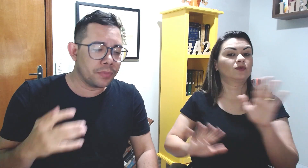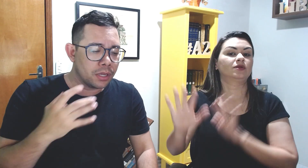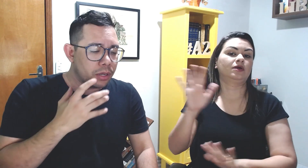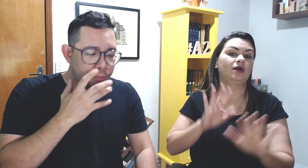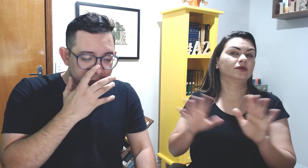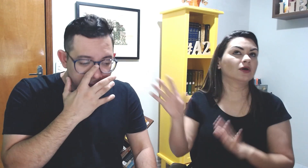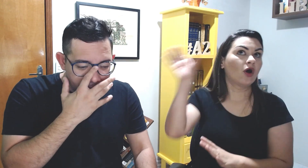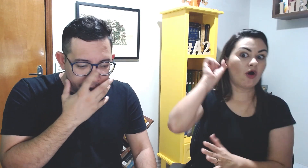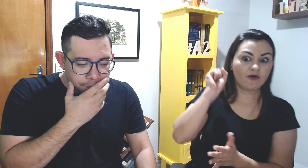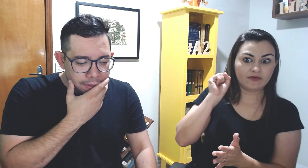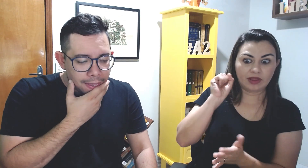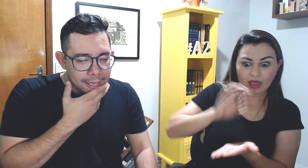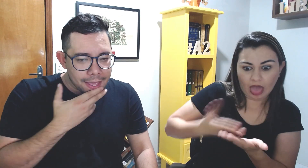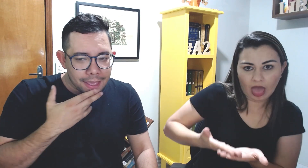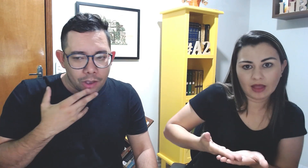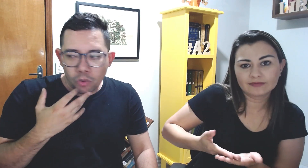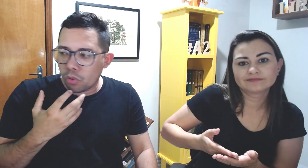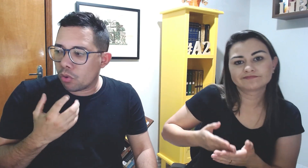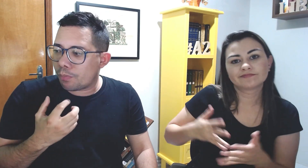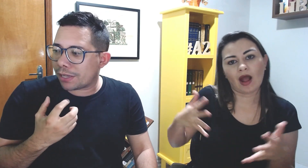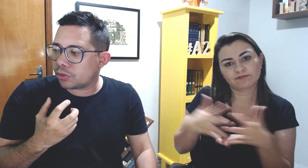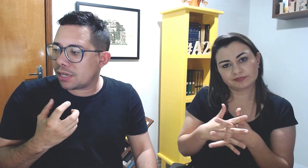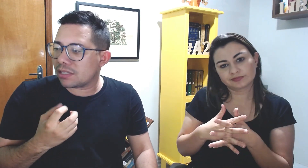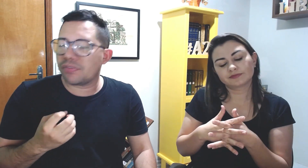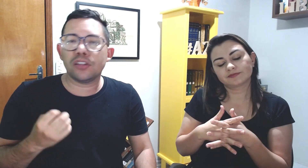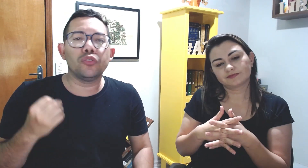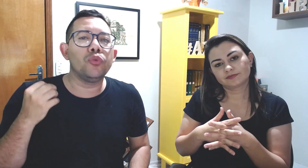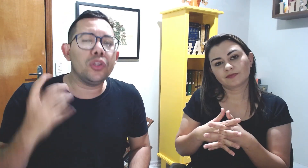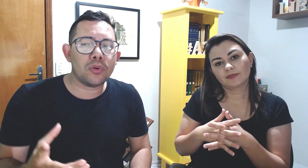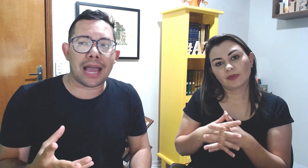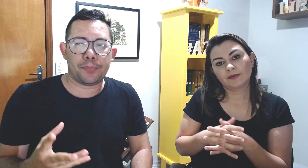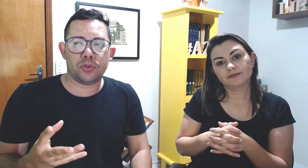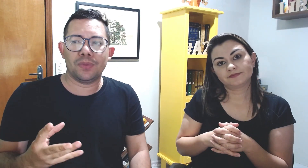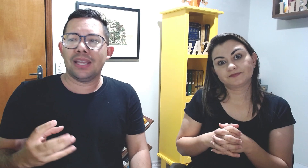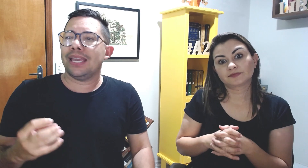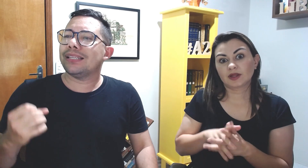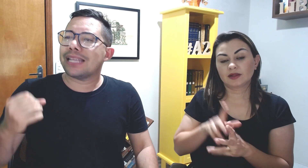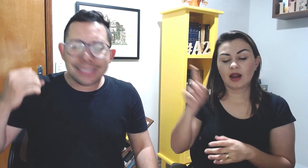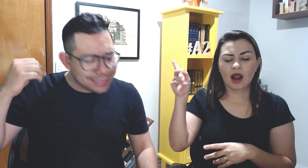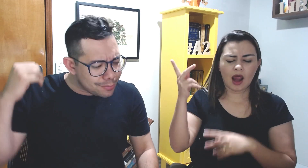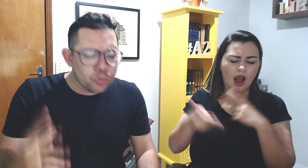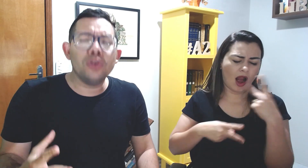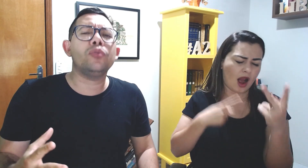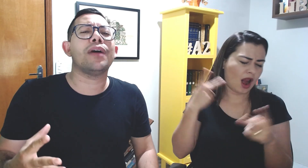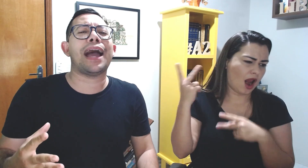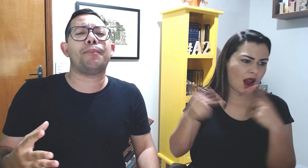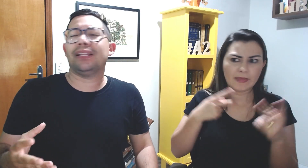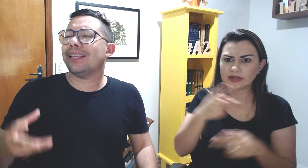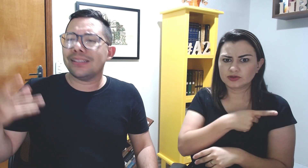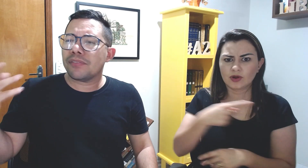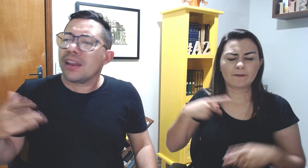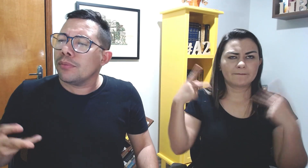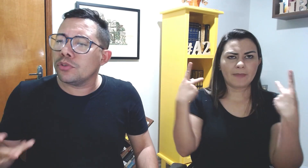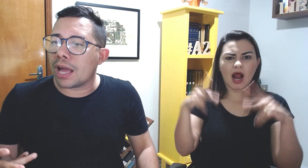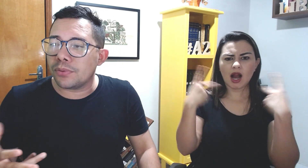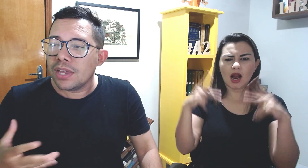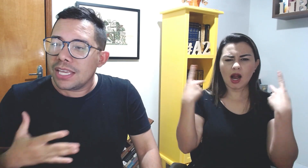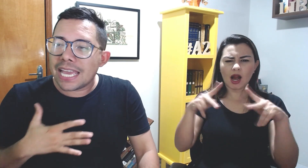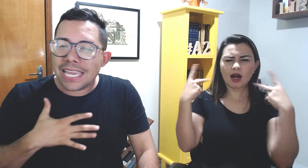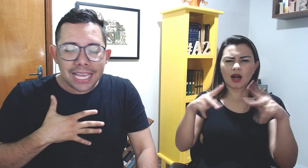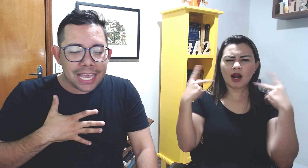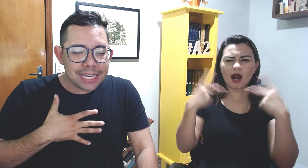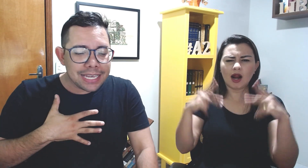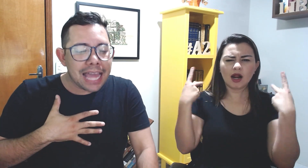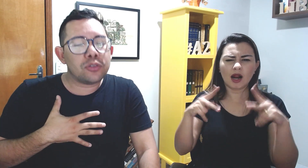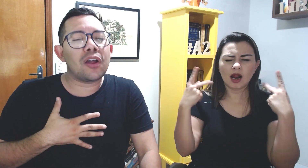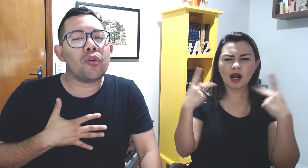informação. Porque o pastor está falando muito rápido. Ele está dizendo muito rápido. Ele está falando rápido. E